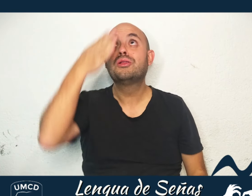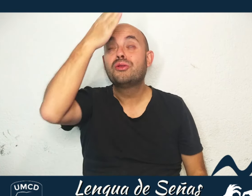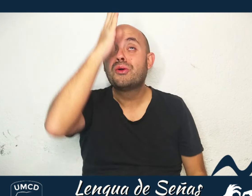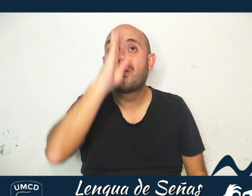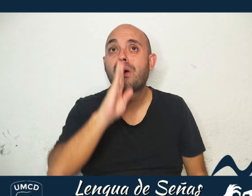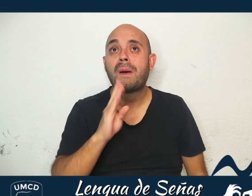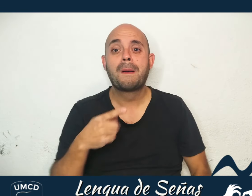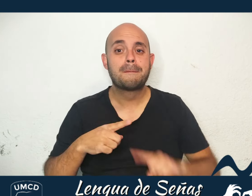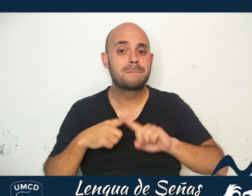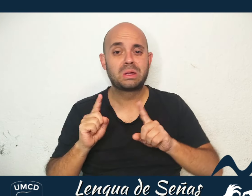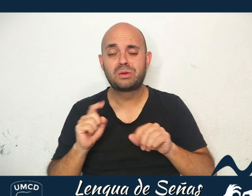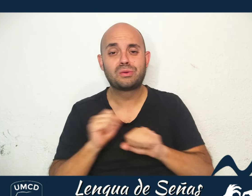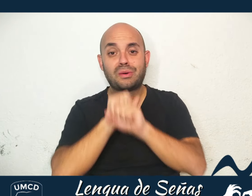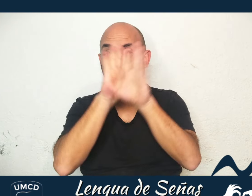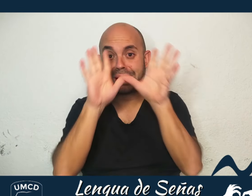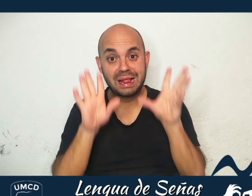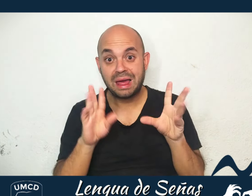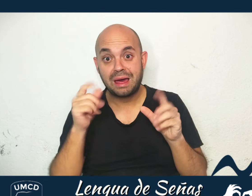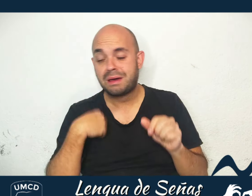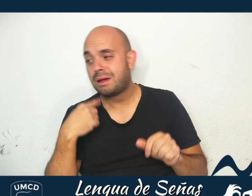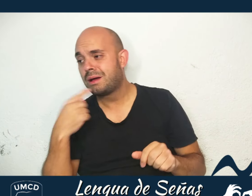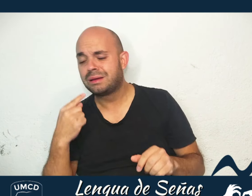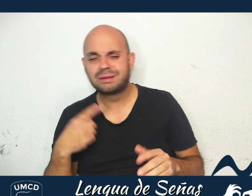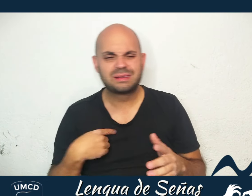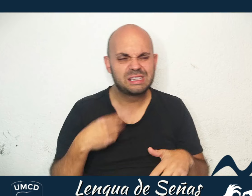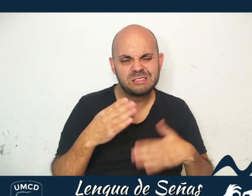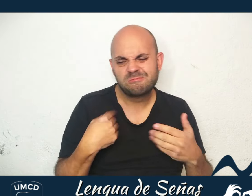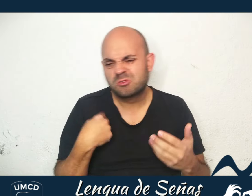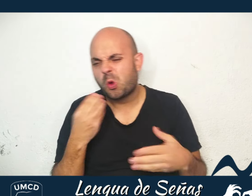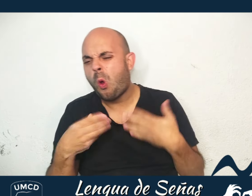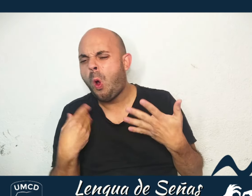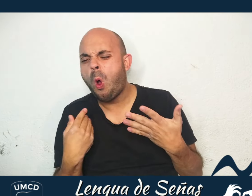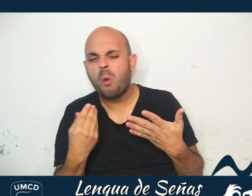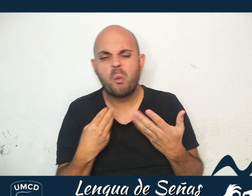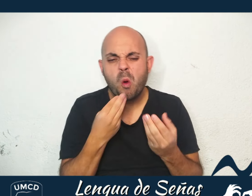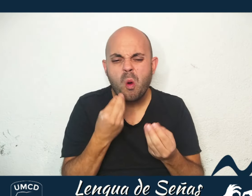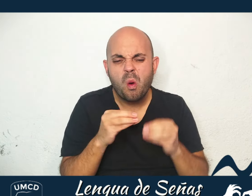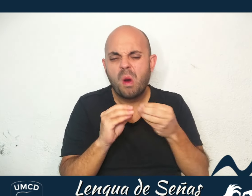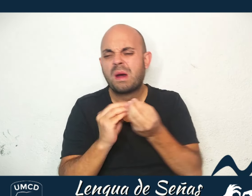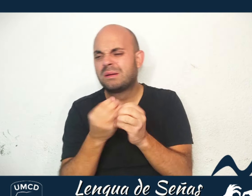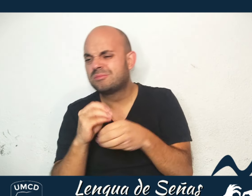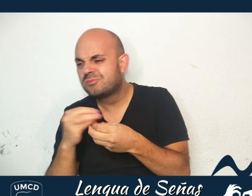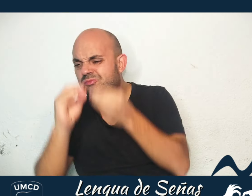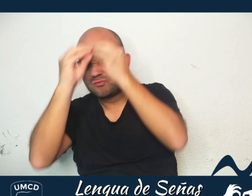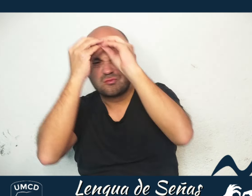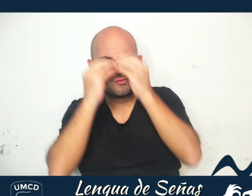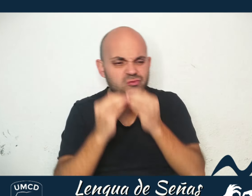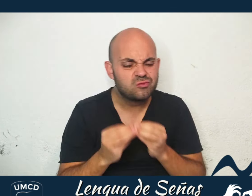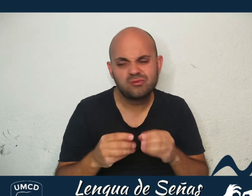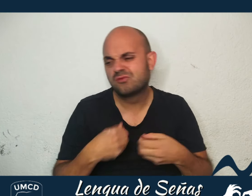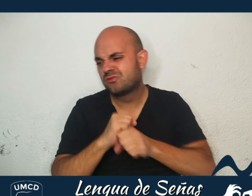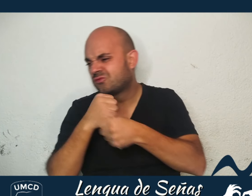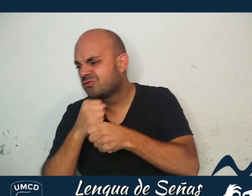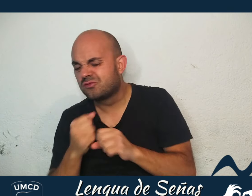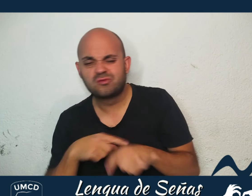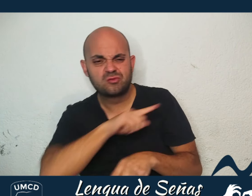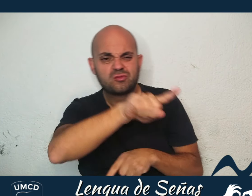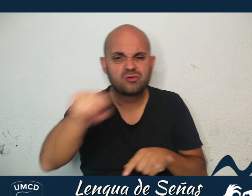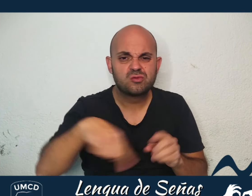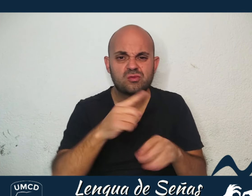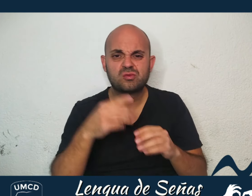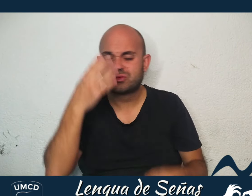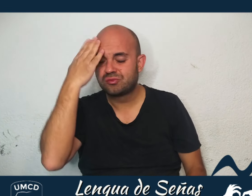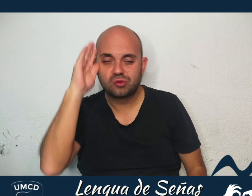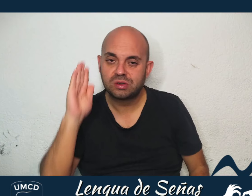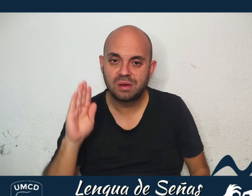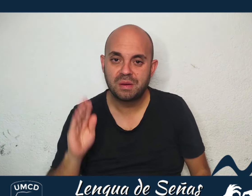existencia de eso, pero no están claras en cuanto a la descripción absoluta de los detalles de qué y el cómo y cuándo y